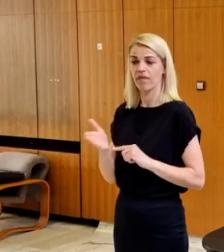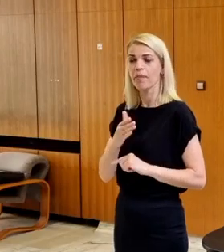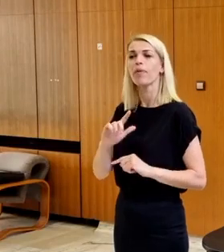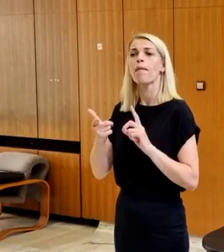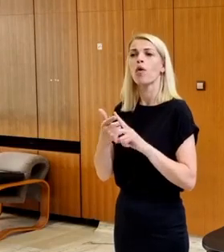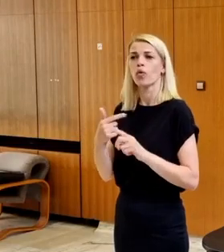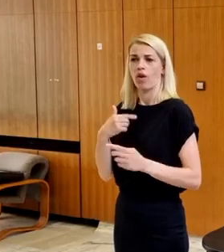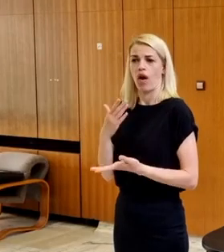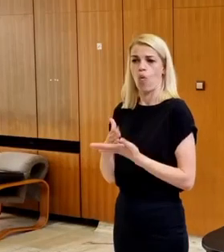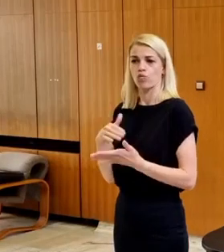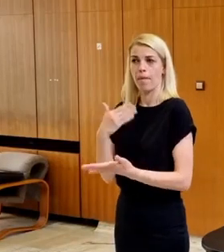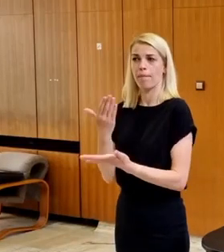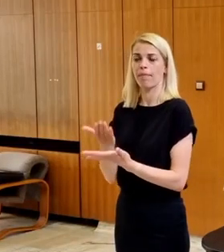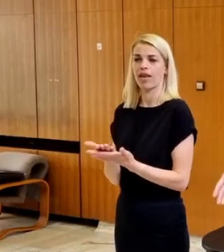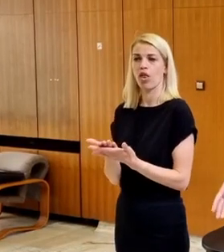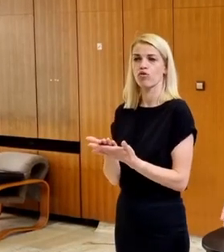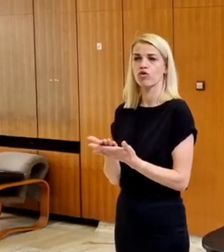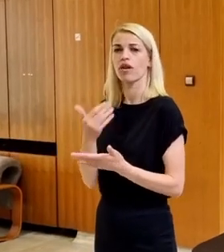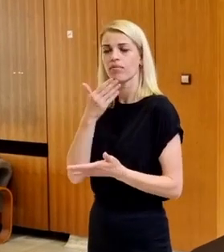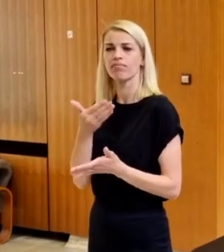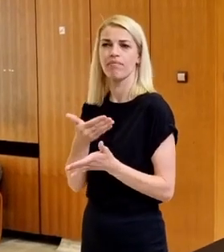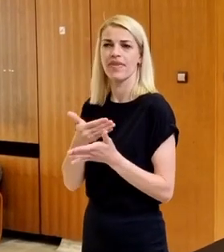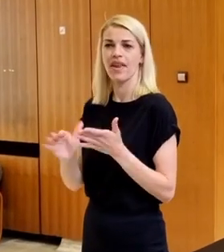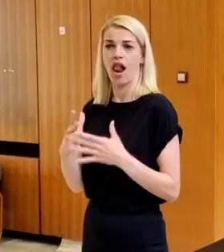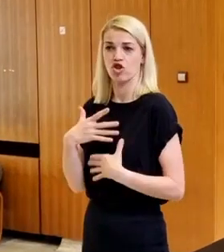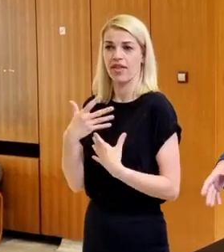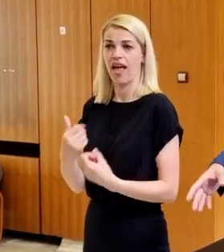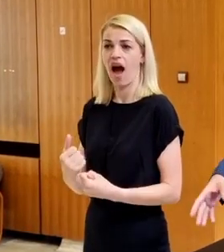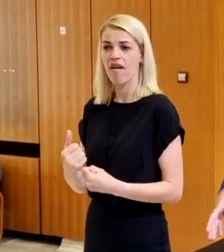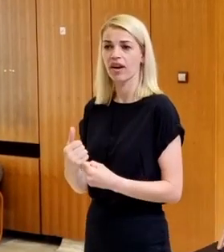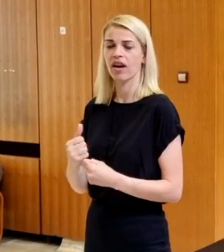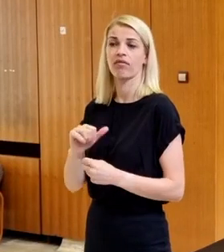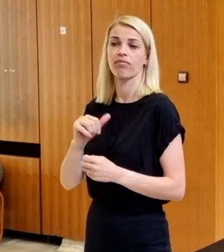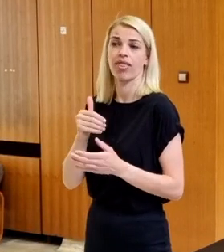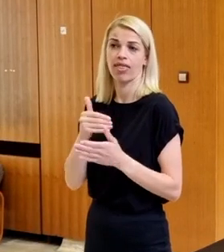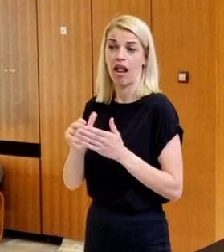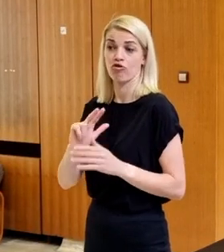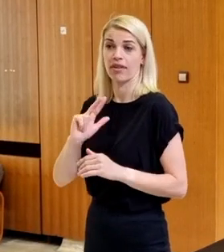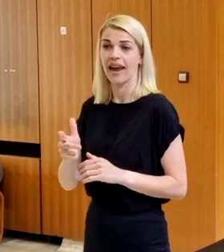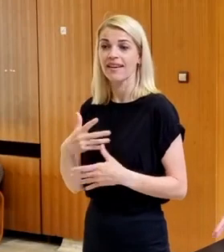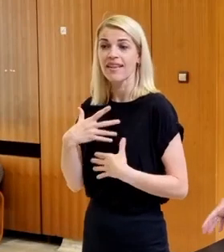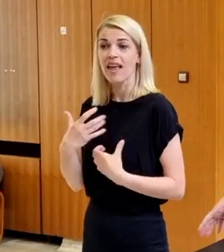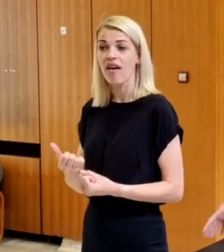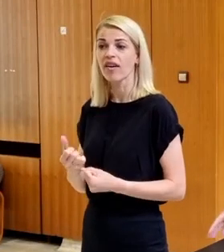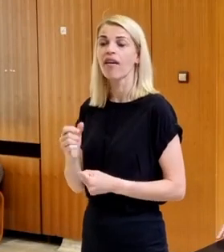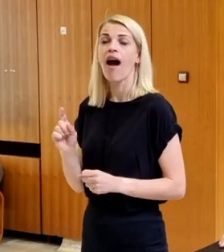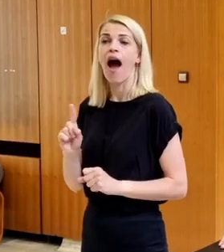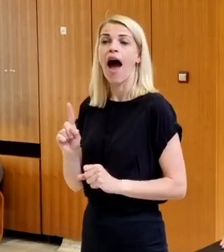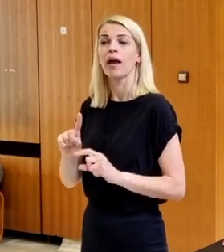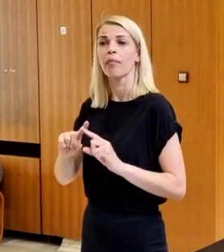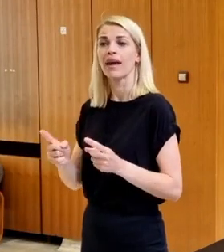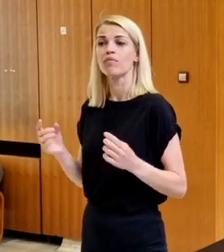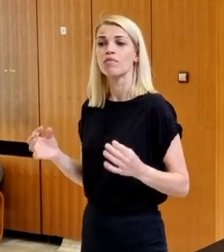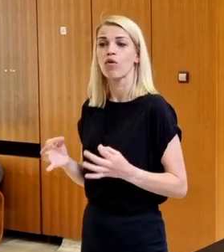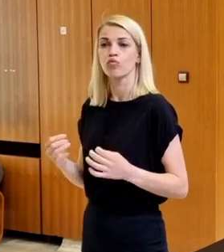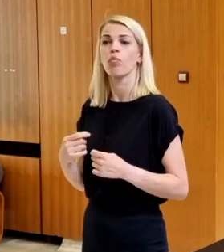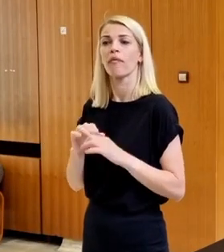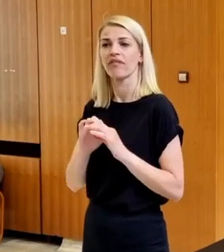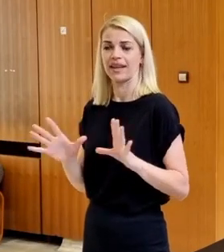My sme predložili aj ďalší návrh, aj tretí, akým iným spôsobom sa dajú znižiť